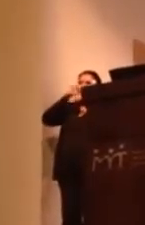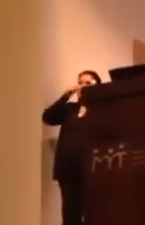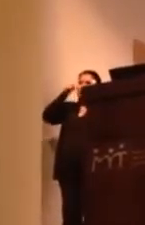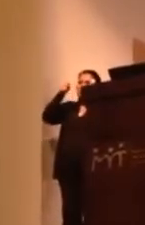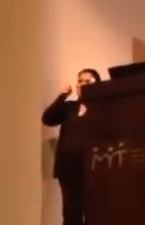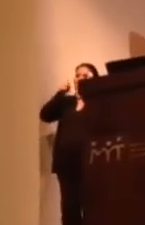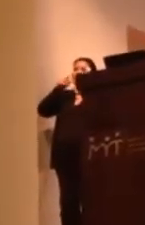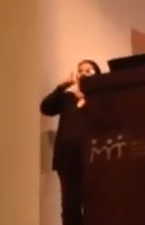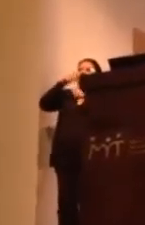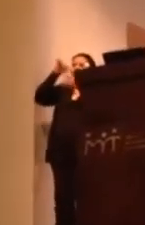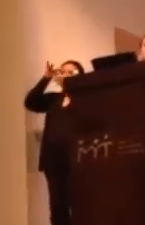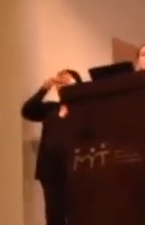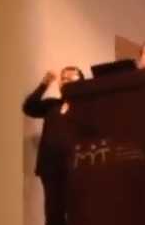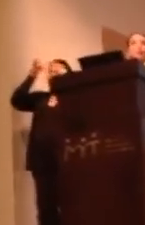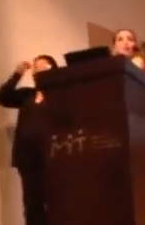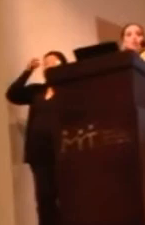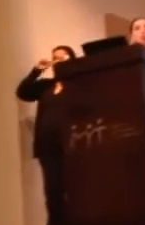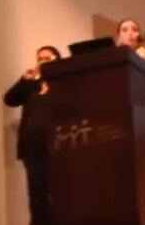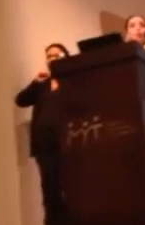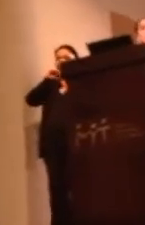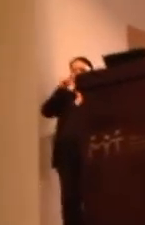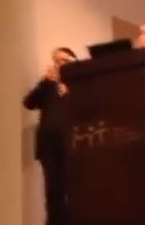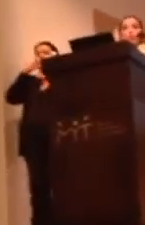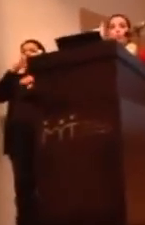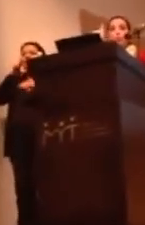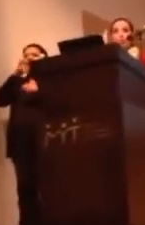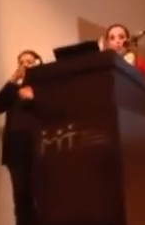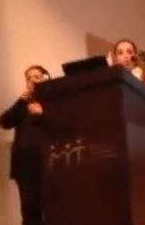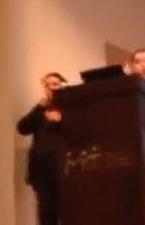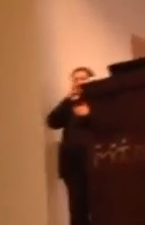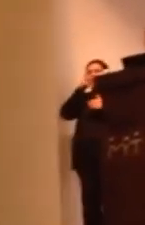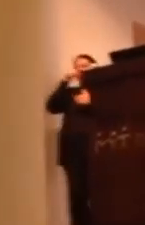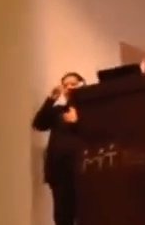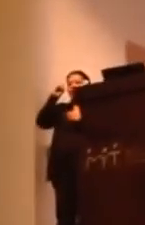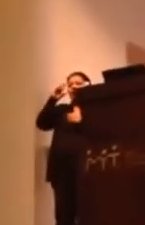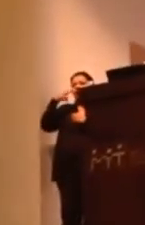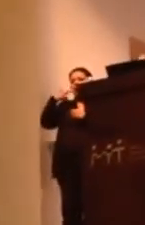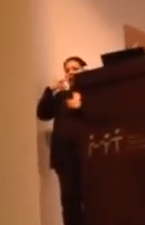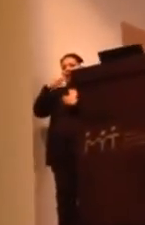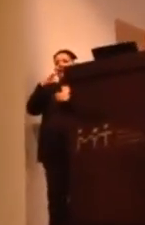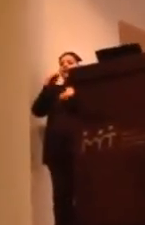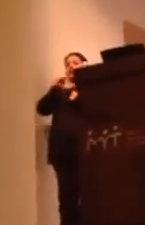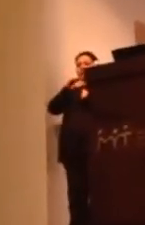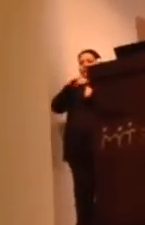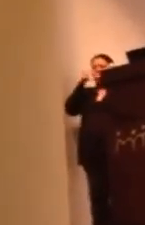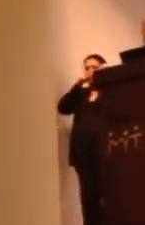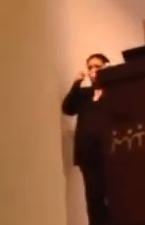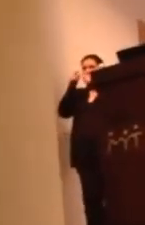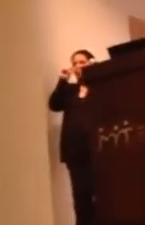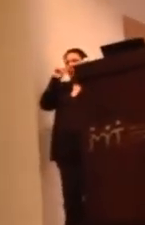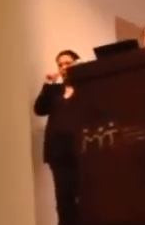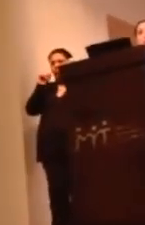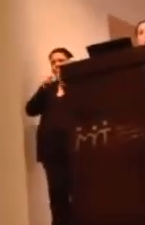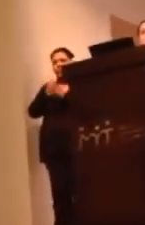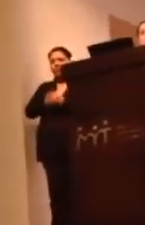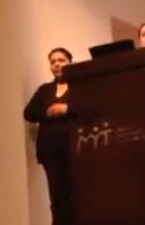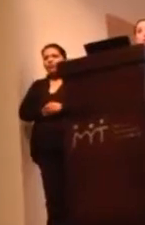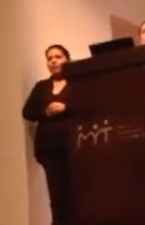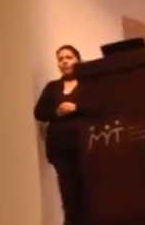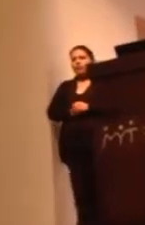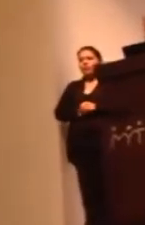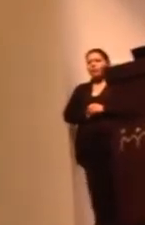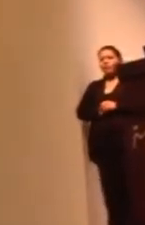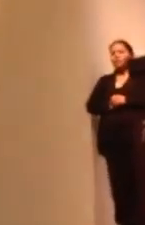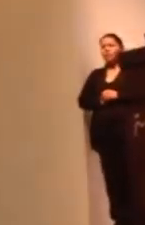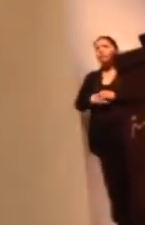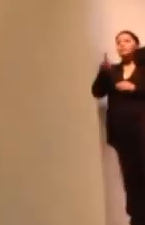TDAH es que sí puede tener una atención, pero es una atención muy pequeña y actúa de acuerdo a eso.